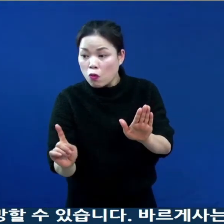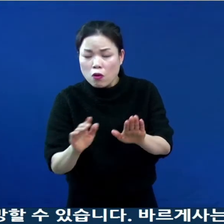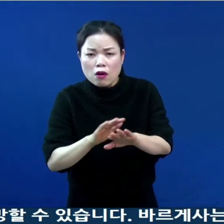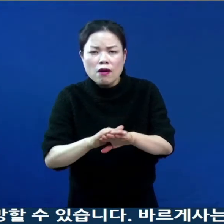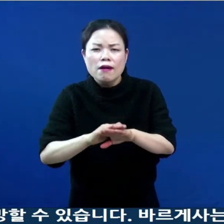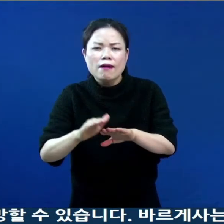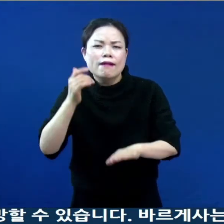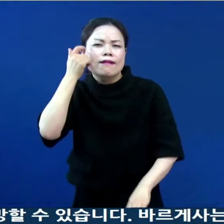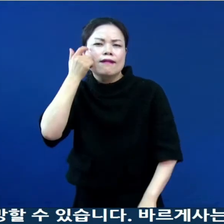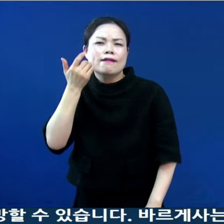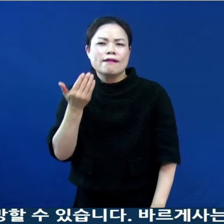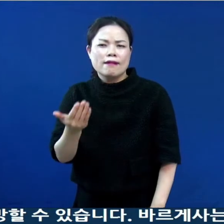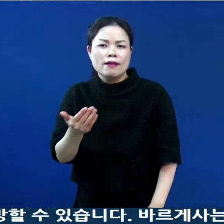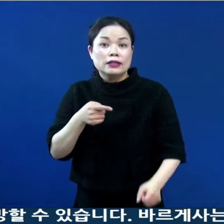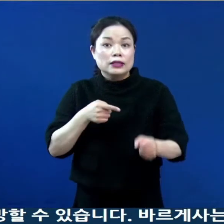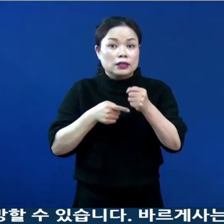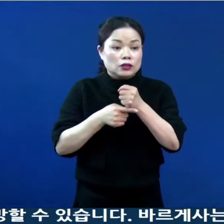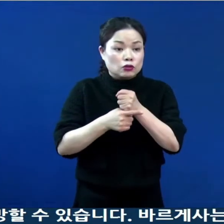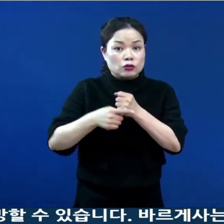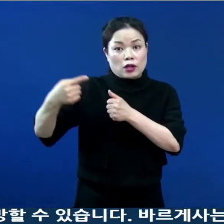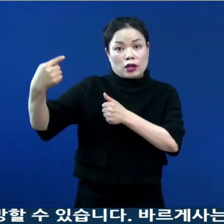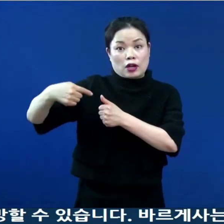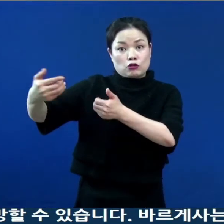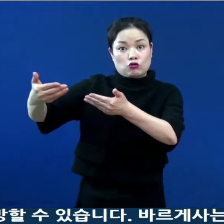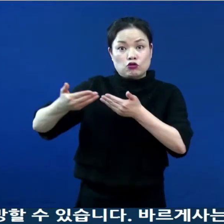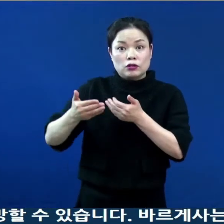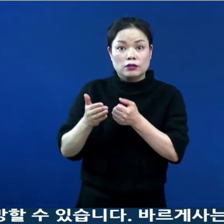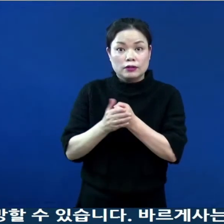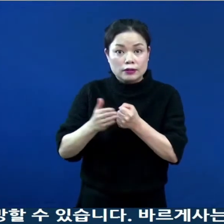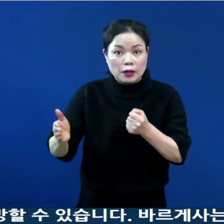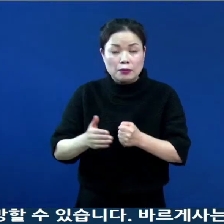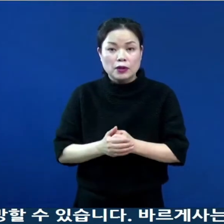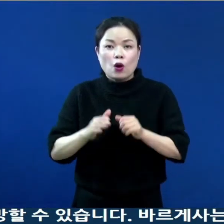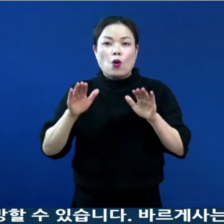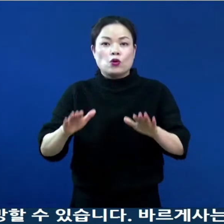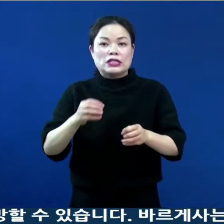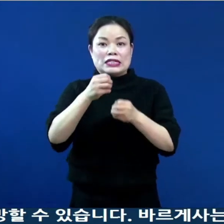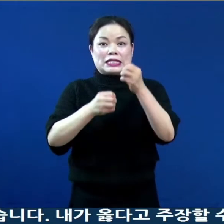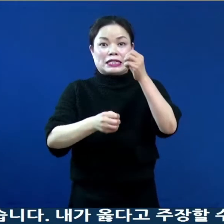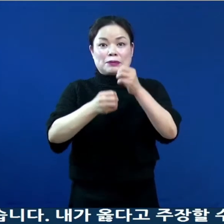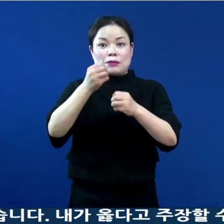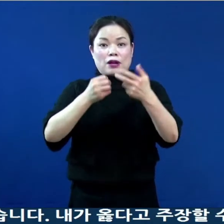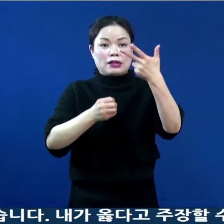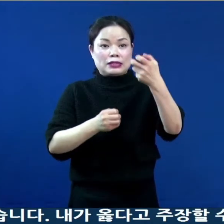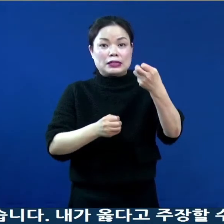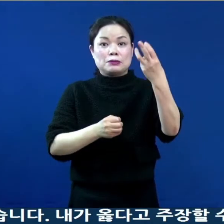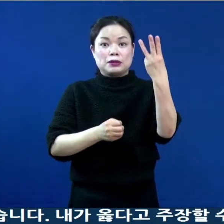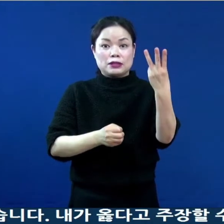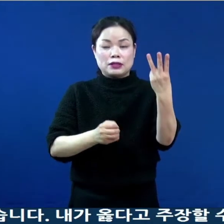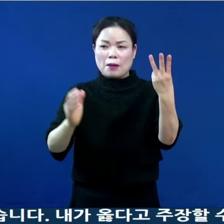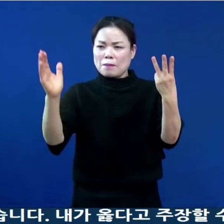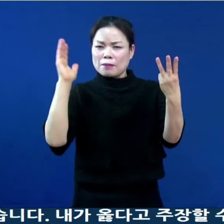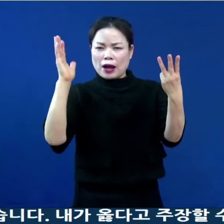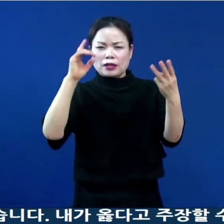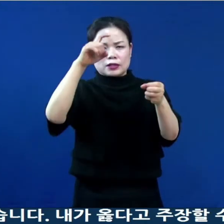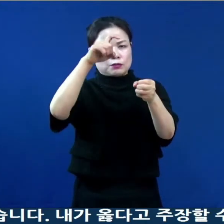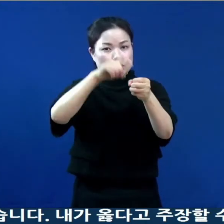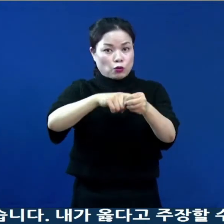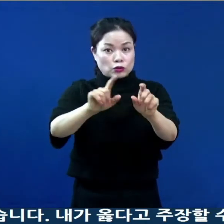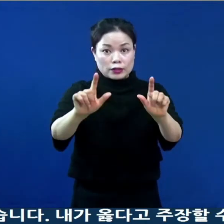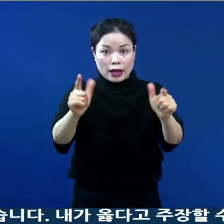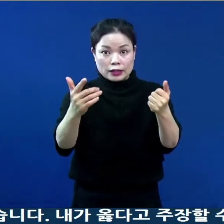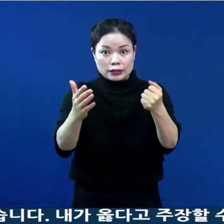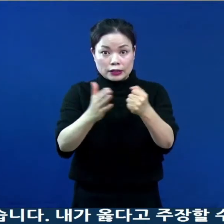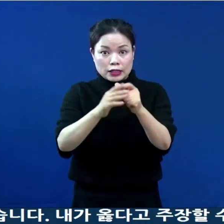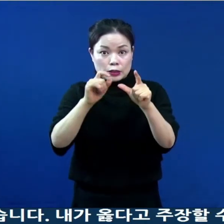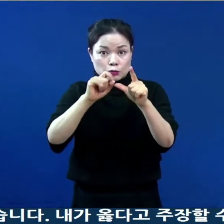해결할 것인가에 대한 이유를 가르쳐주기 때문입니다. 오늘은 시편 73편을 강의하는 것이 목적이 아니므로